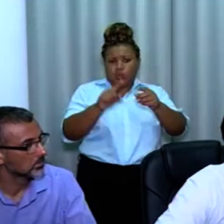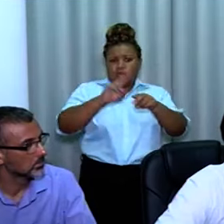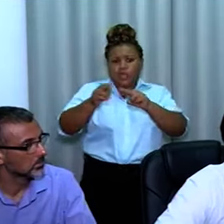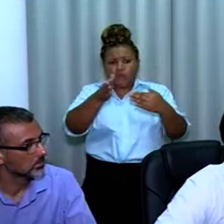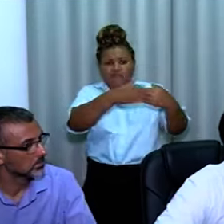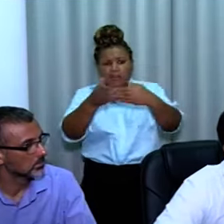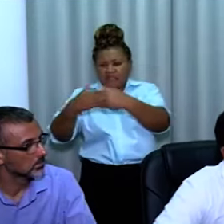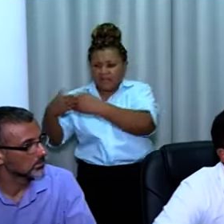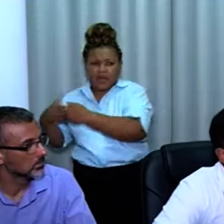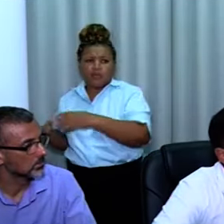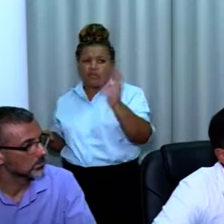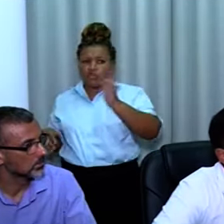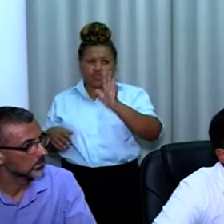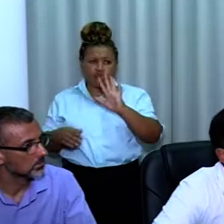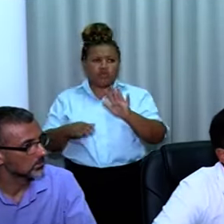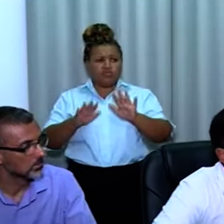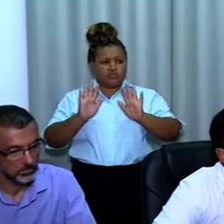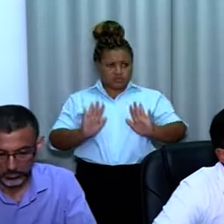stage.